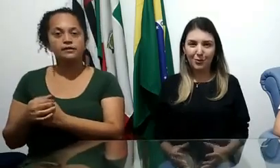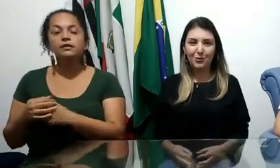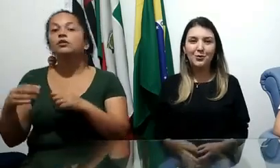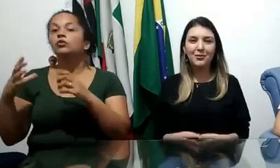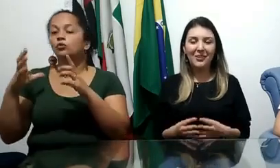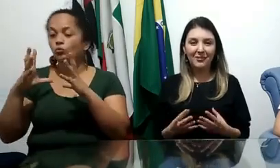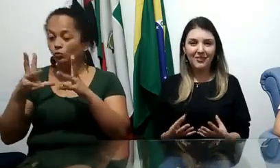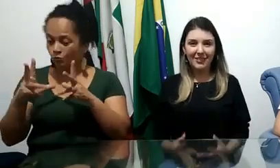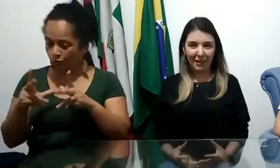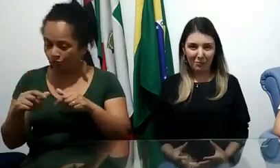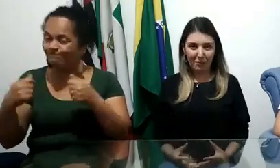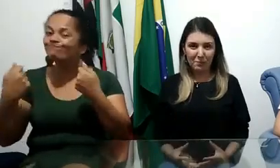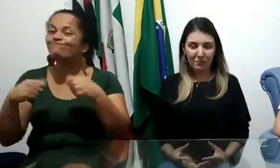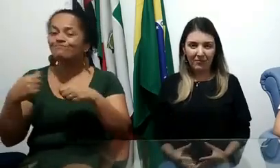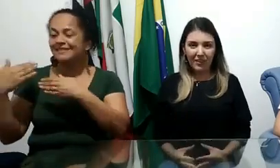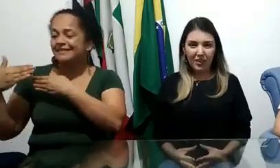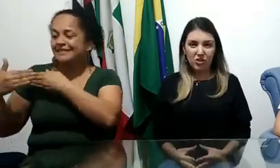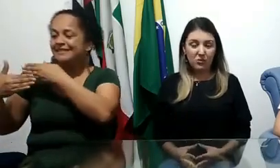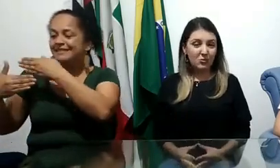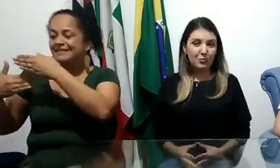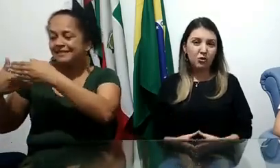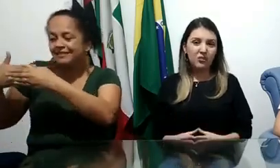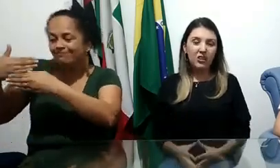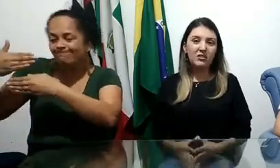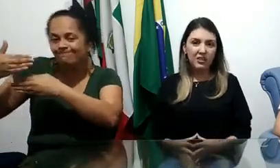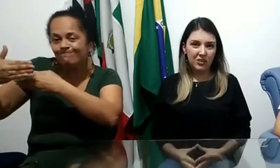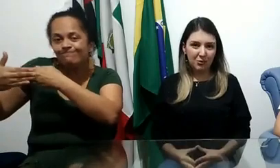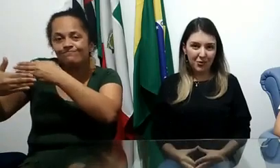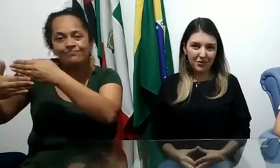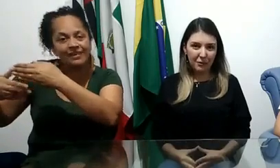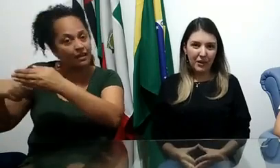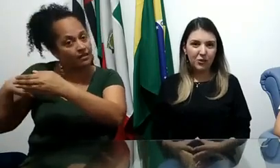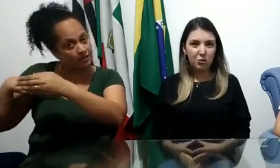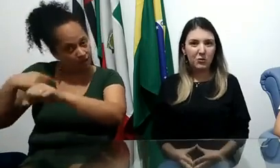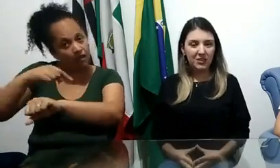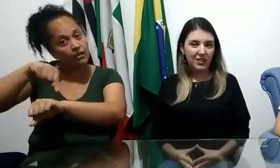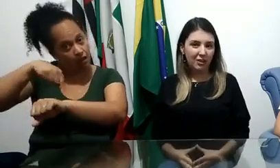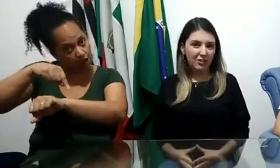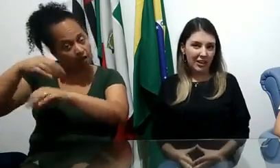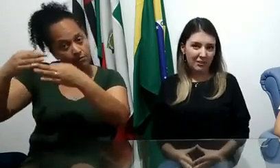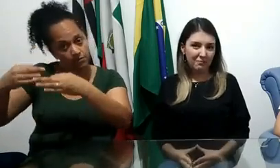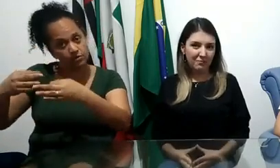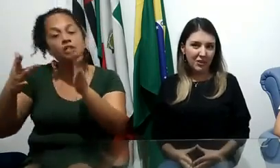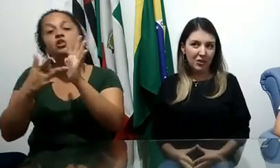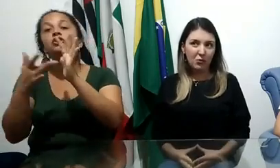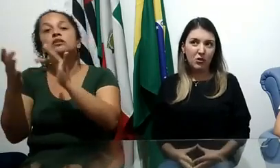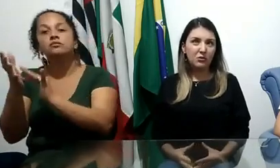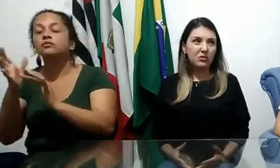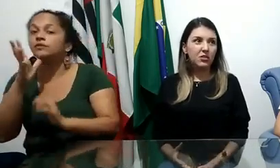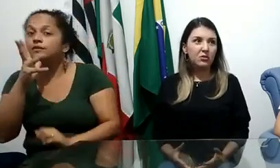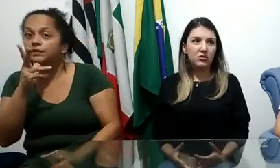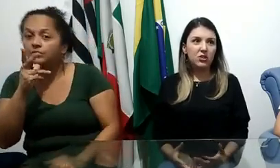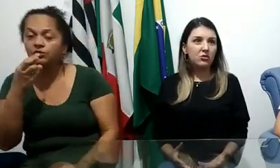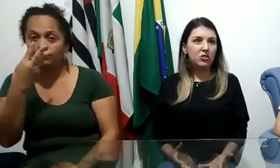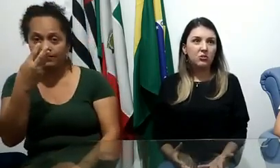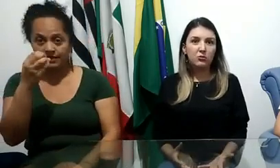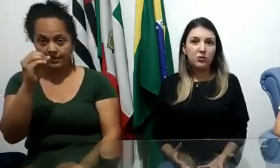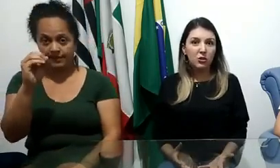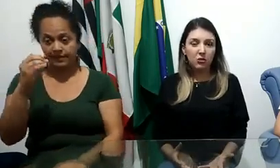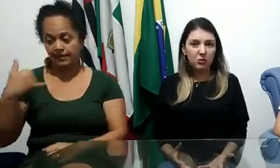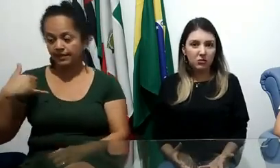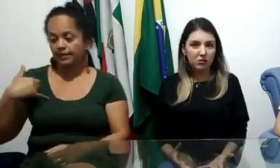processo, tudo tem um tempo. Jesus demorou 30 anos para assumir o ministério dele. Quantos anos José do